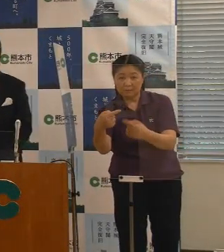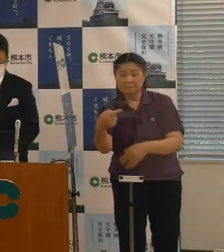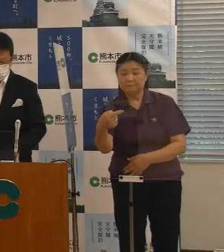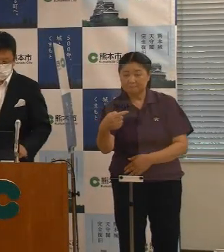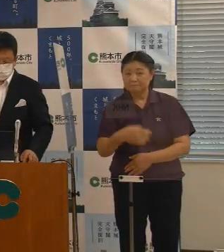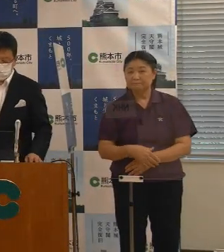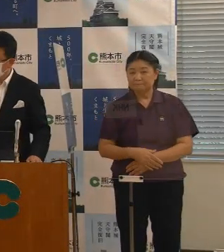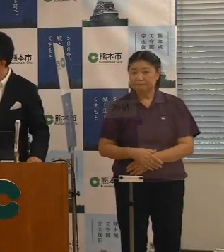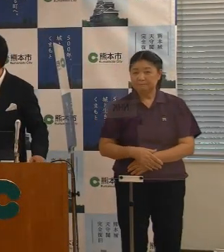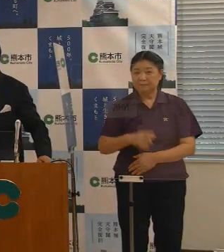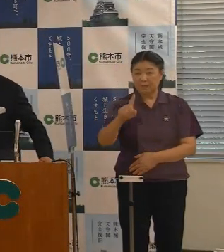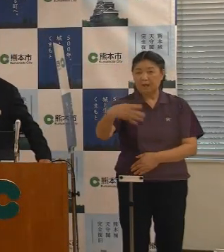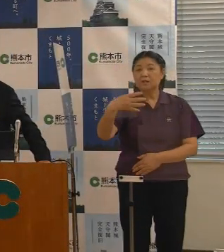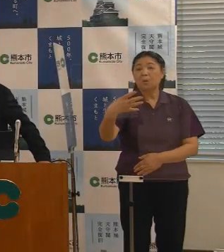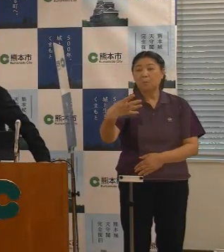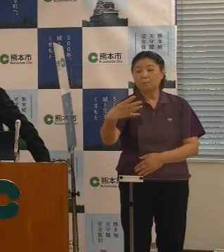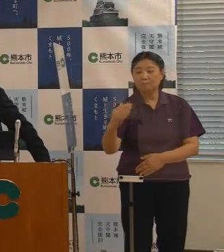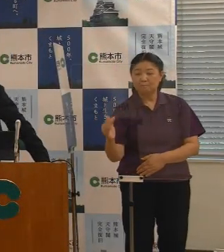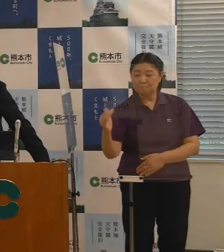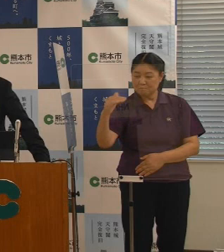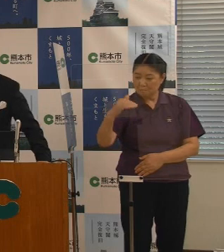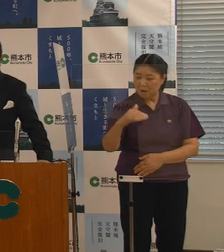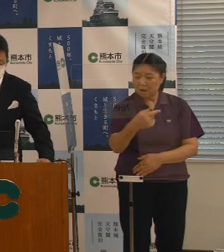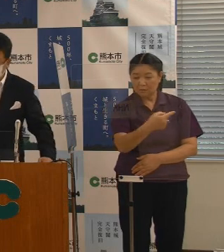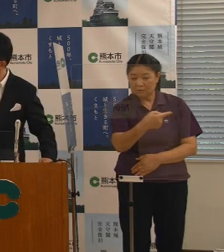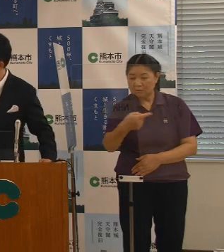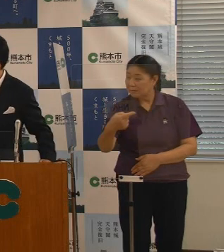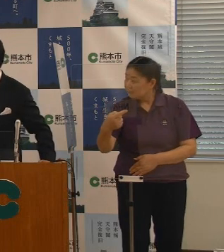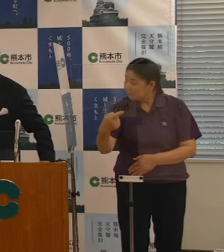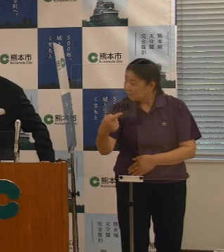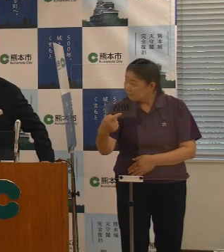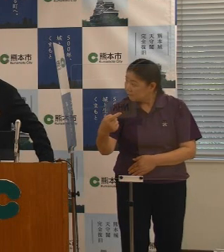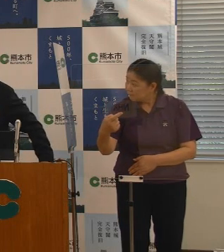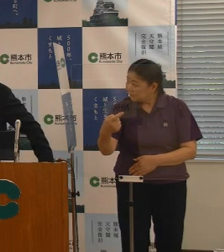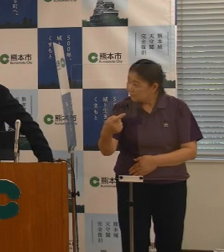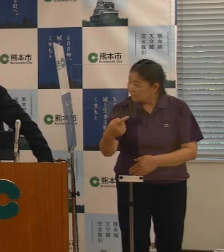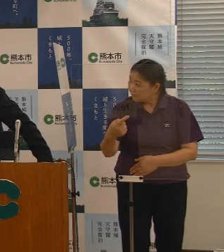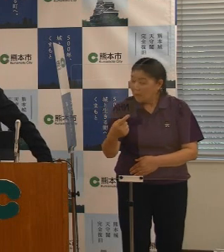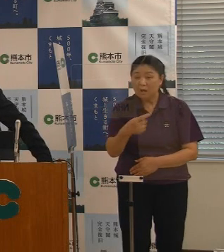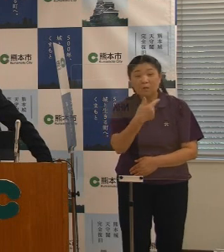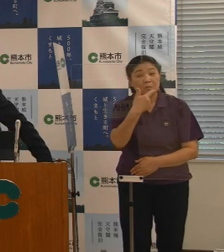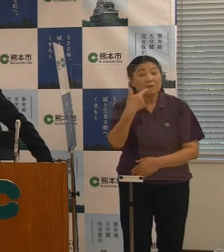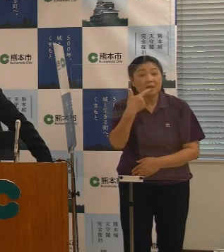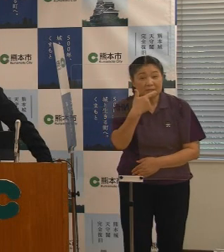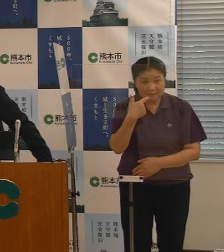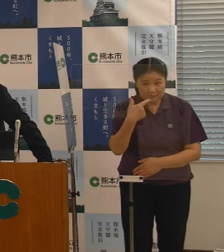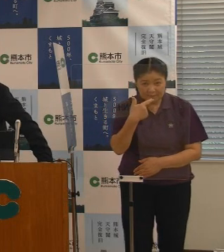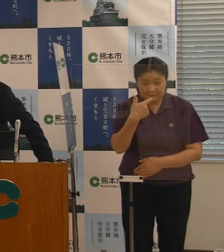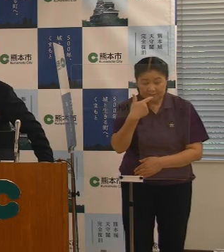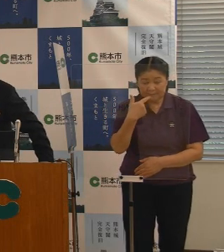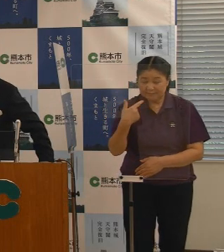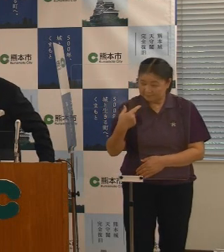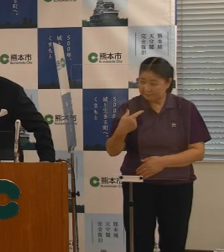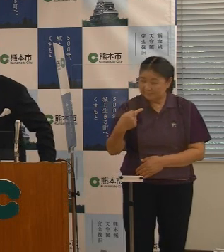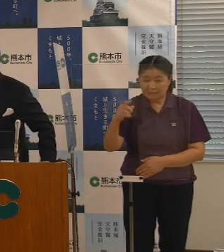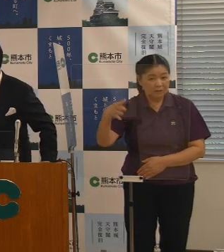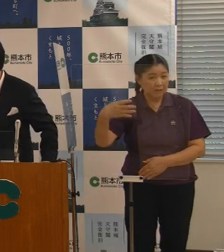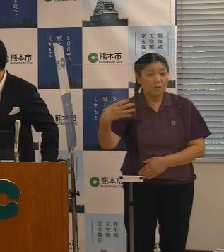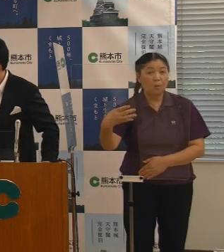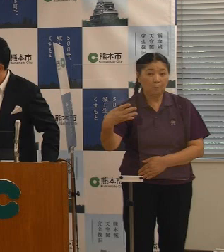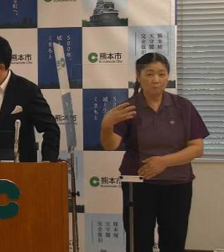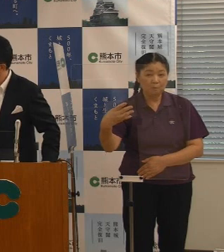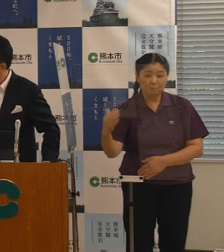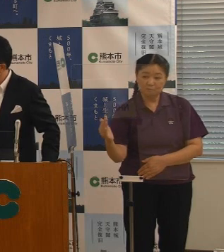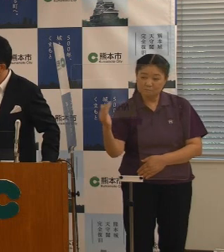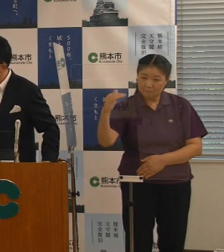が第4波の実績、あ、ごめんなさい、紫の実践ですね、紫のこの実践が第4波